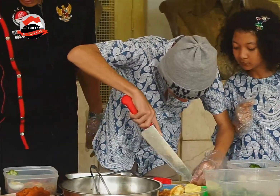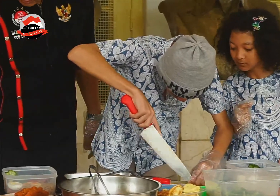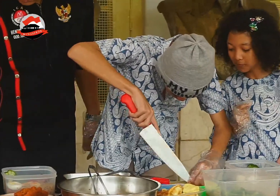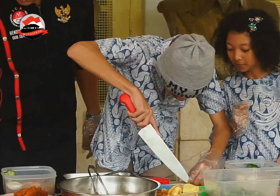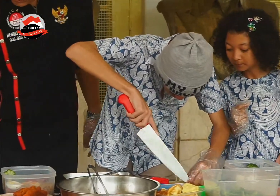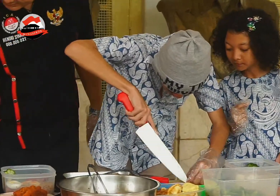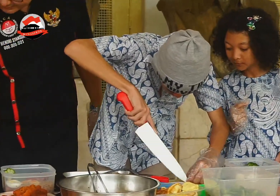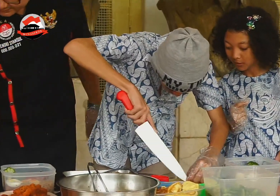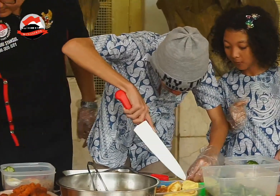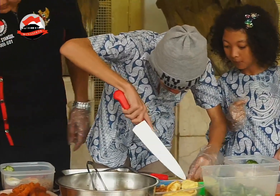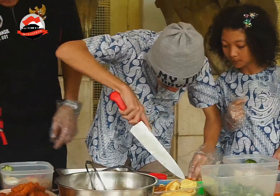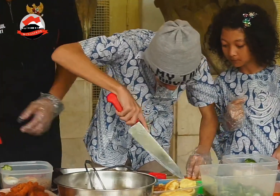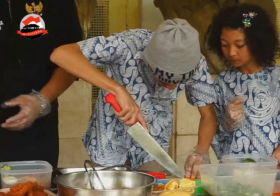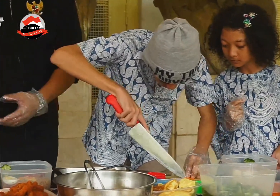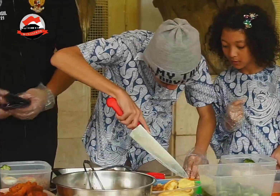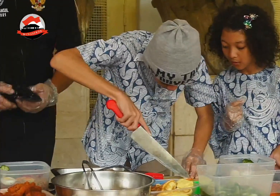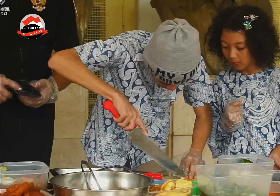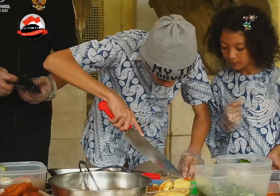Wow.